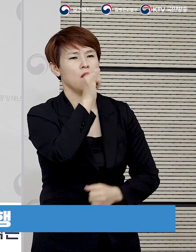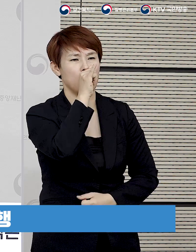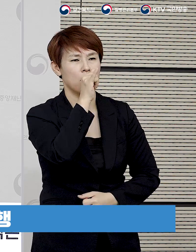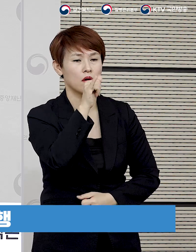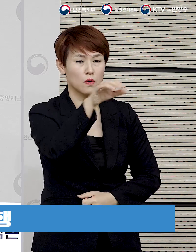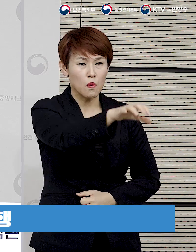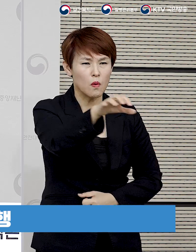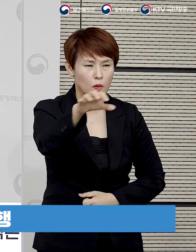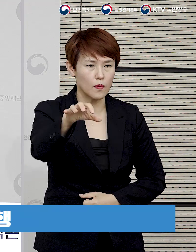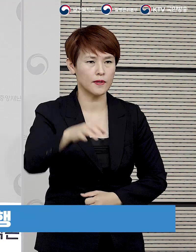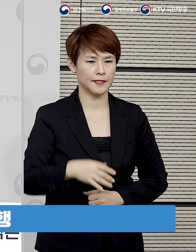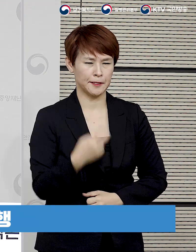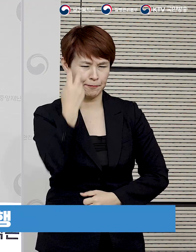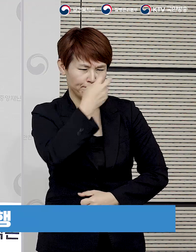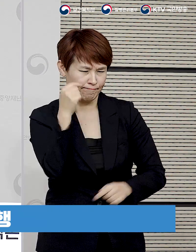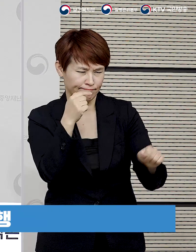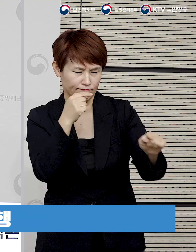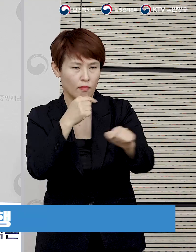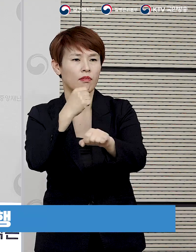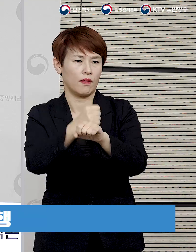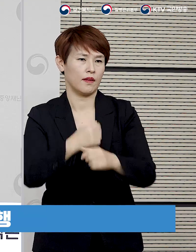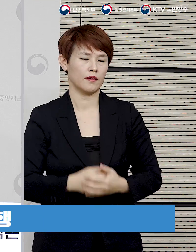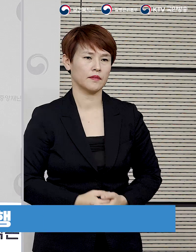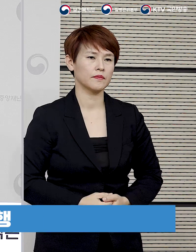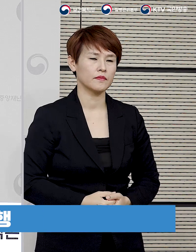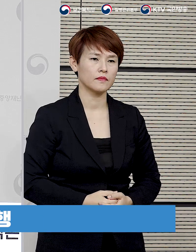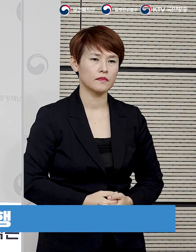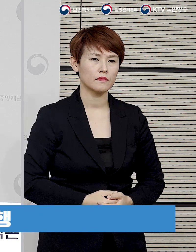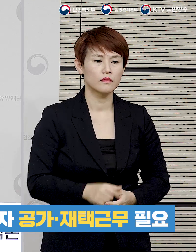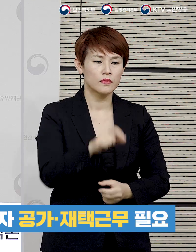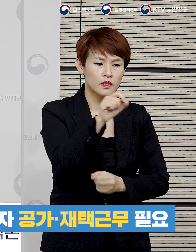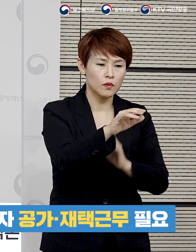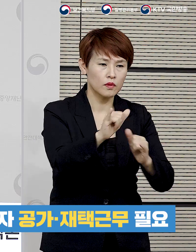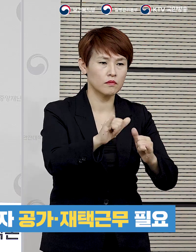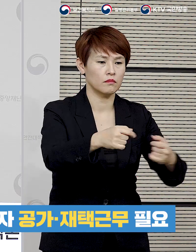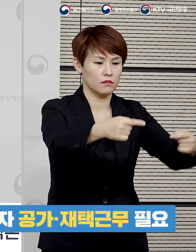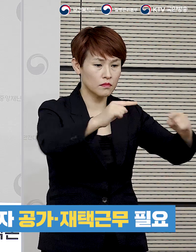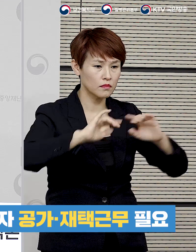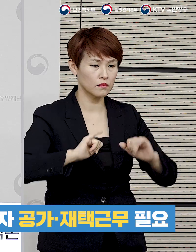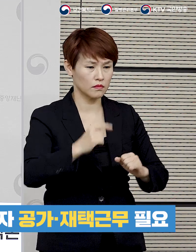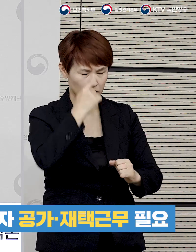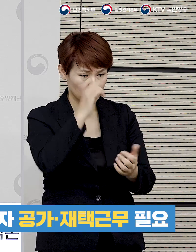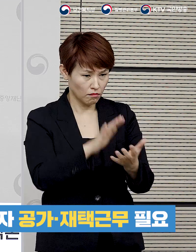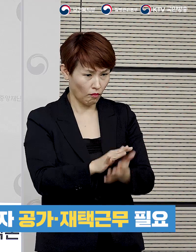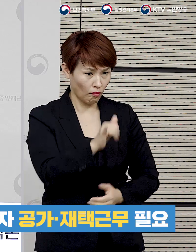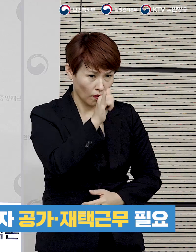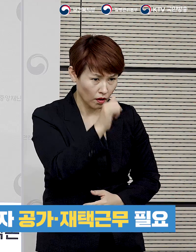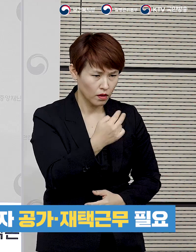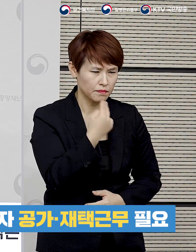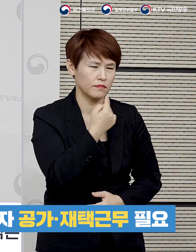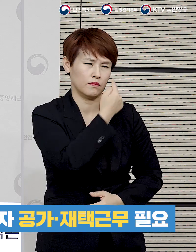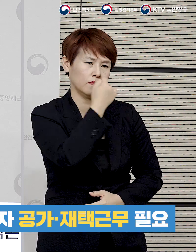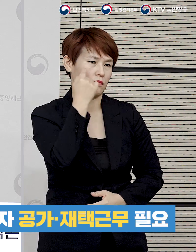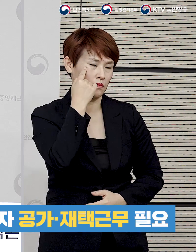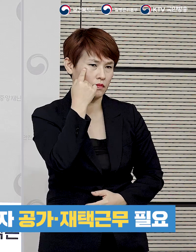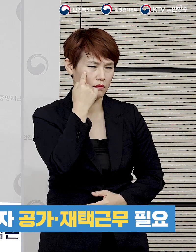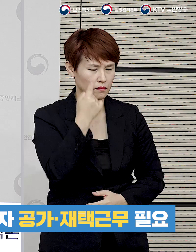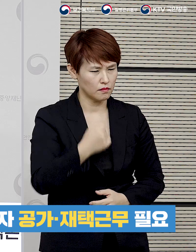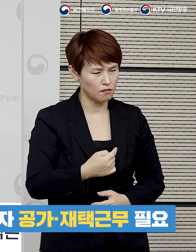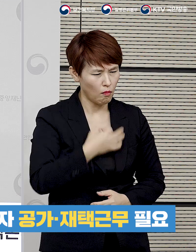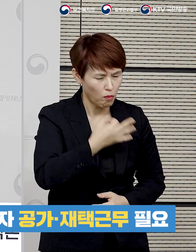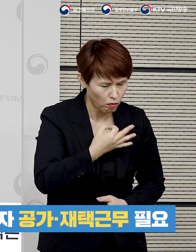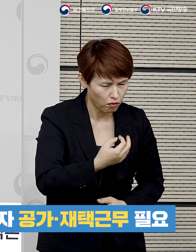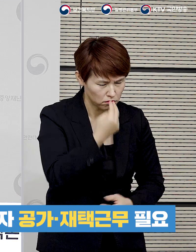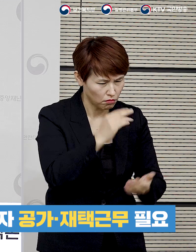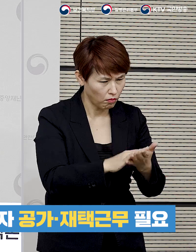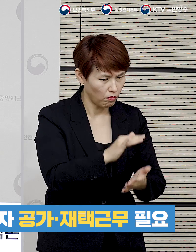높은 사업장 등에 대해서 현장 점검을 통해 관리해 나갈 계획입니다. 직원과 방문객의 발열 여부를 확인하고 발열이나 호흡기